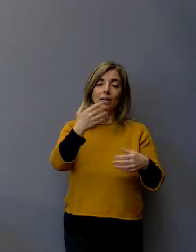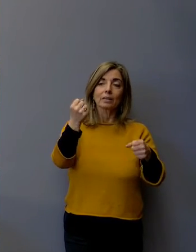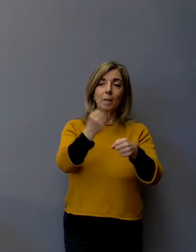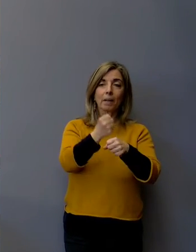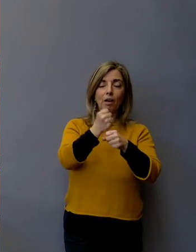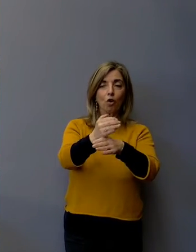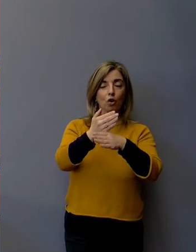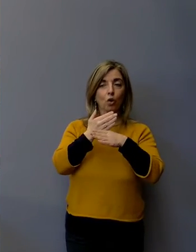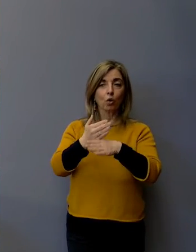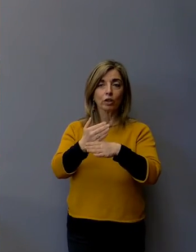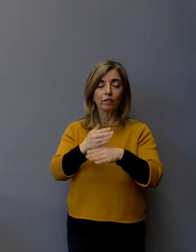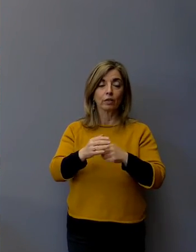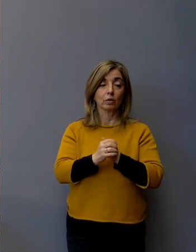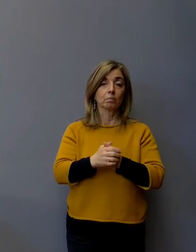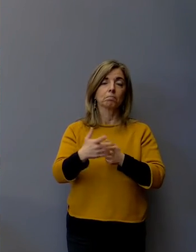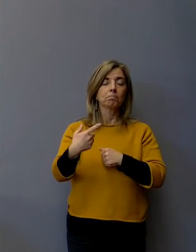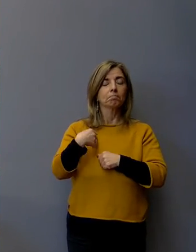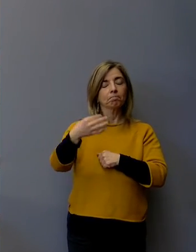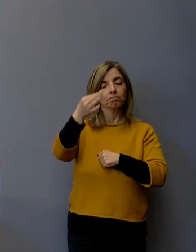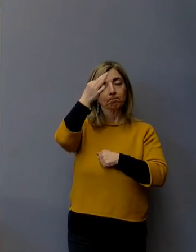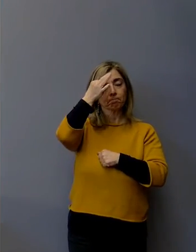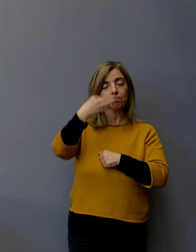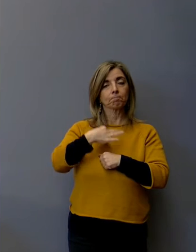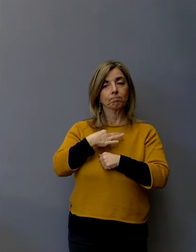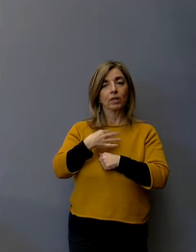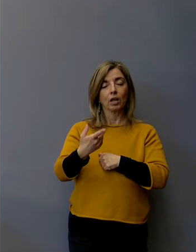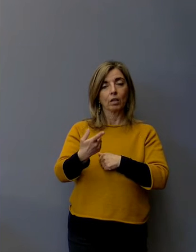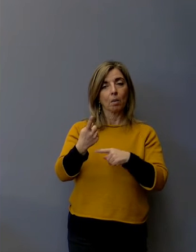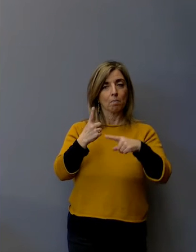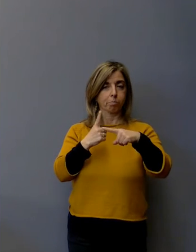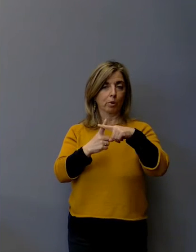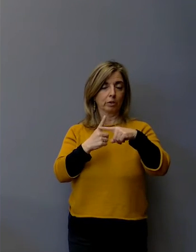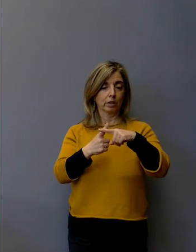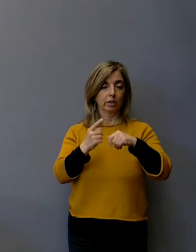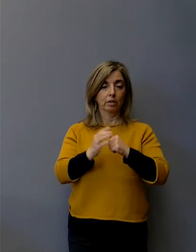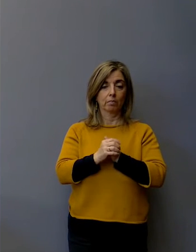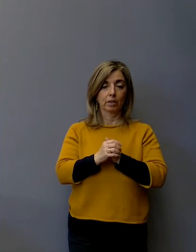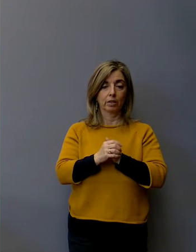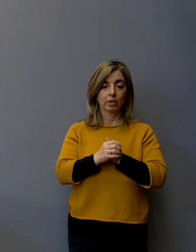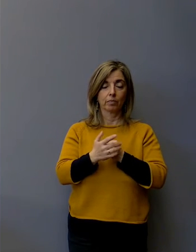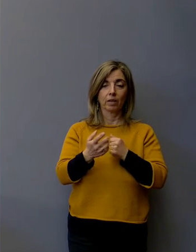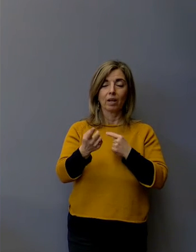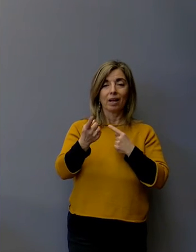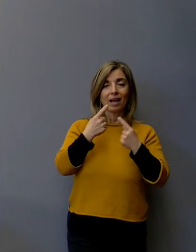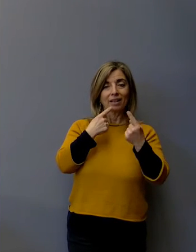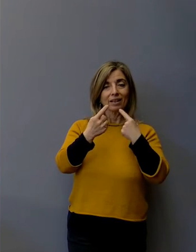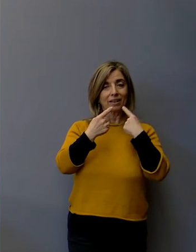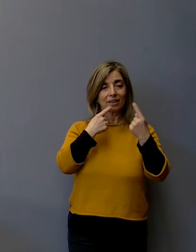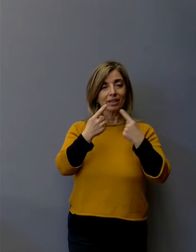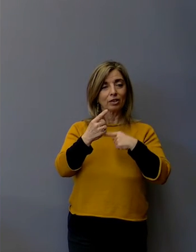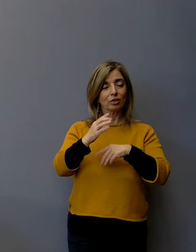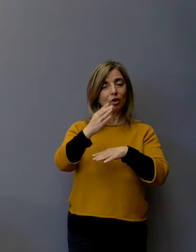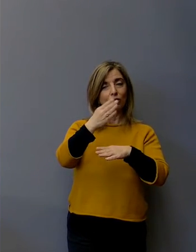minoranza e ne ha colpito positivamente anche l'introduzione del discorso dei consiglieri e lo